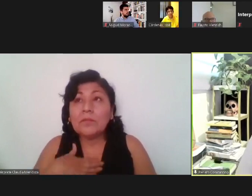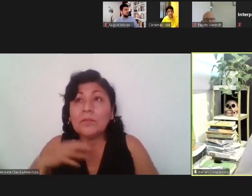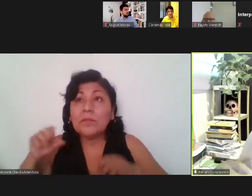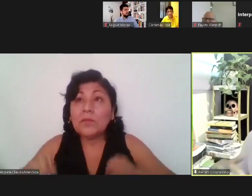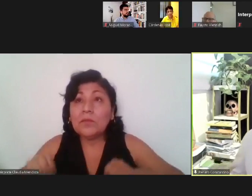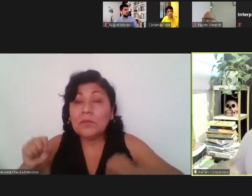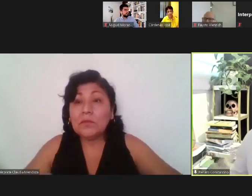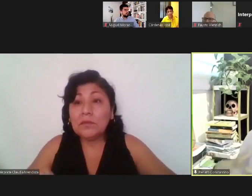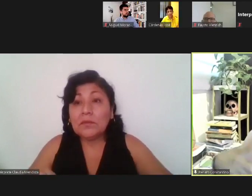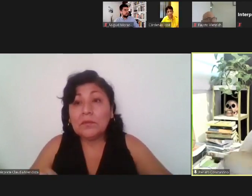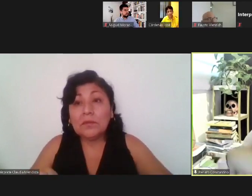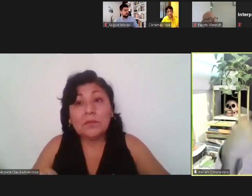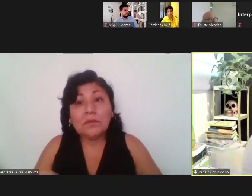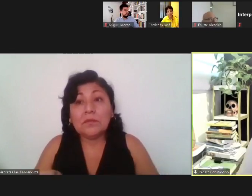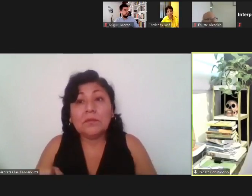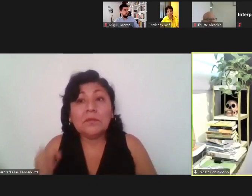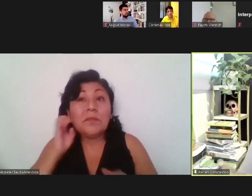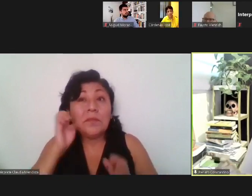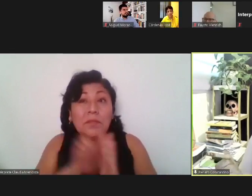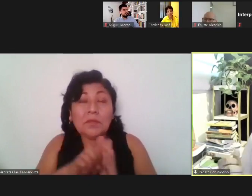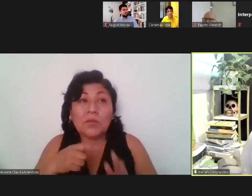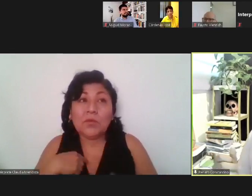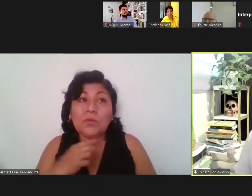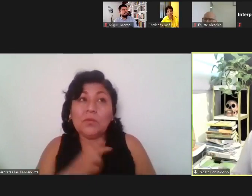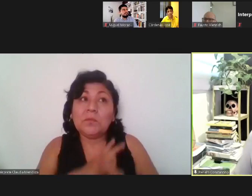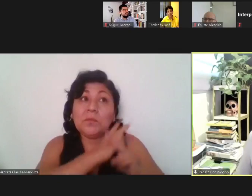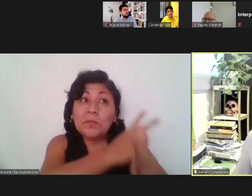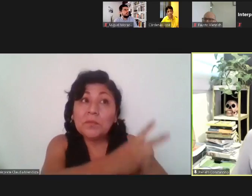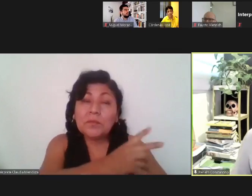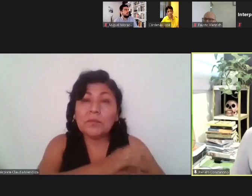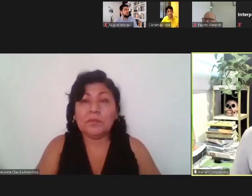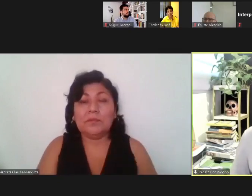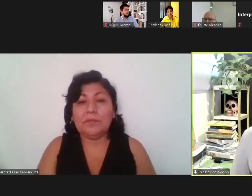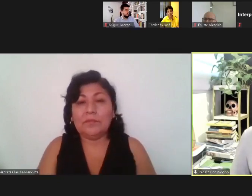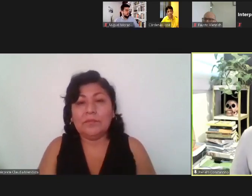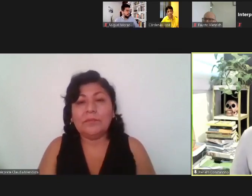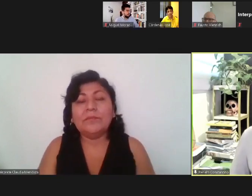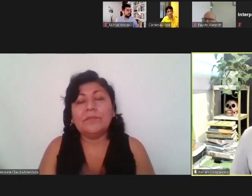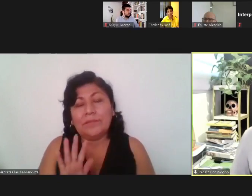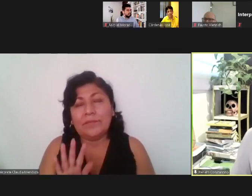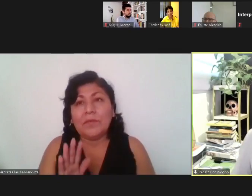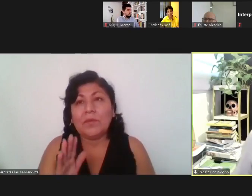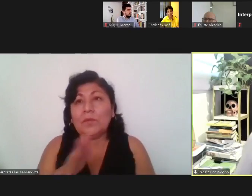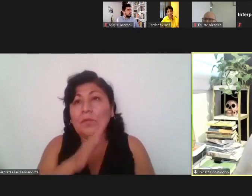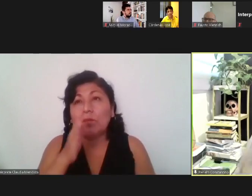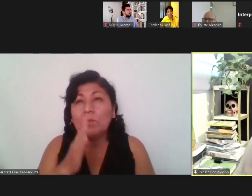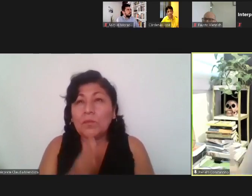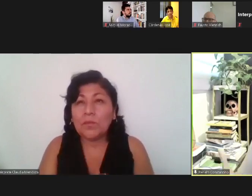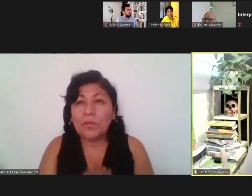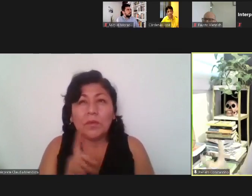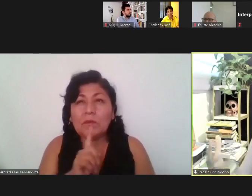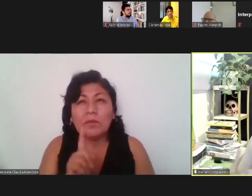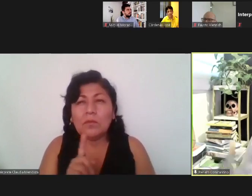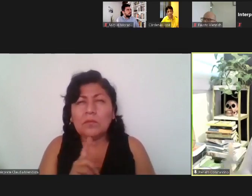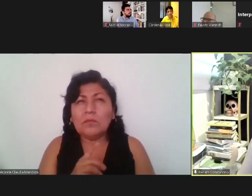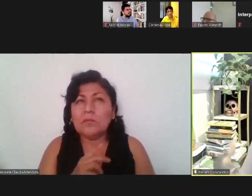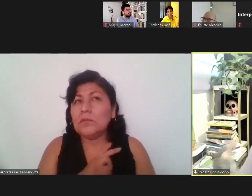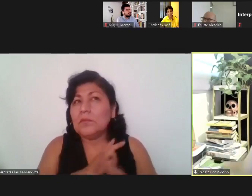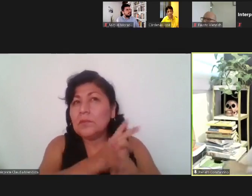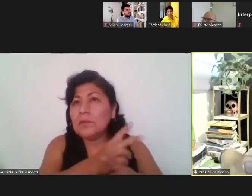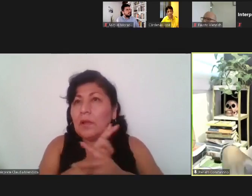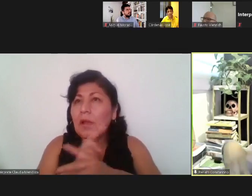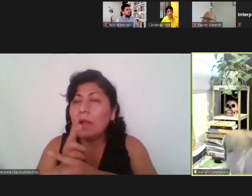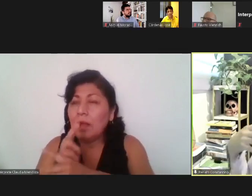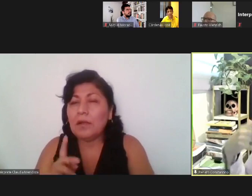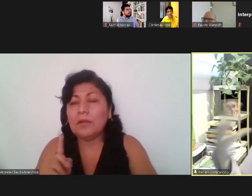podría, o sea, es como que yo preste el libro. Ahora bien, lo problemático no ha sido lo de prestar el libro, sino que yo pueda acceder